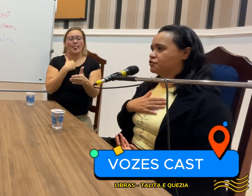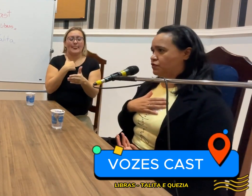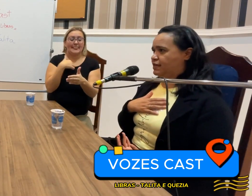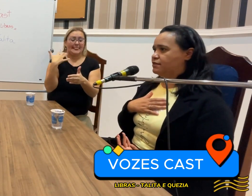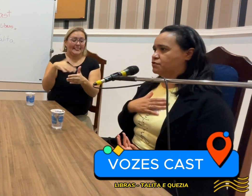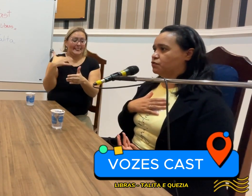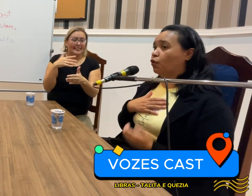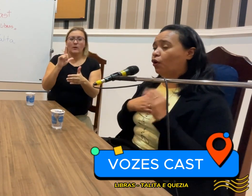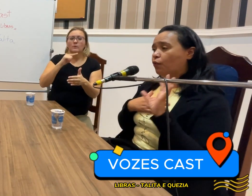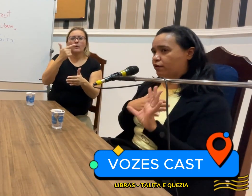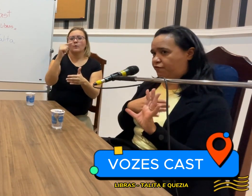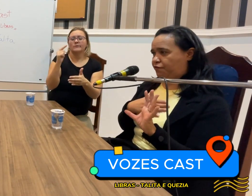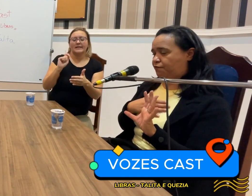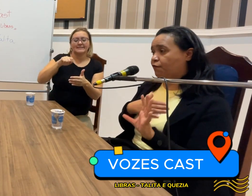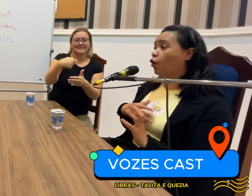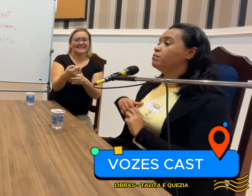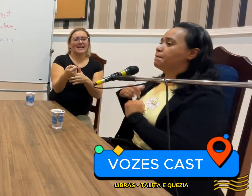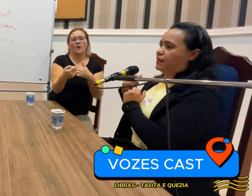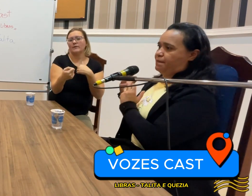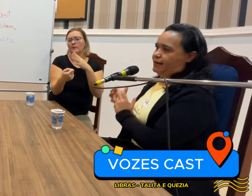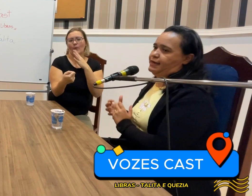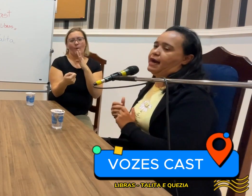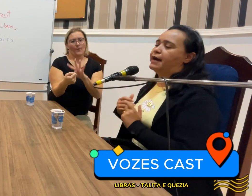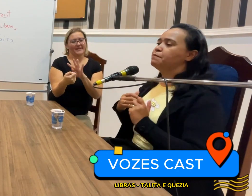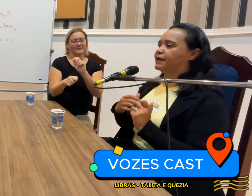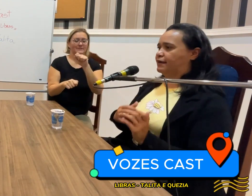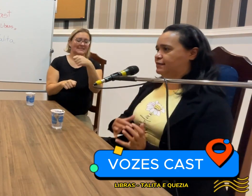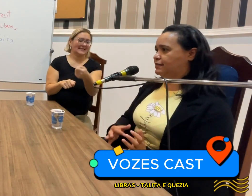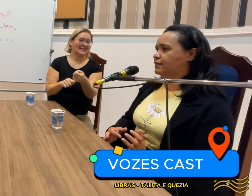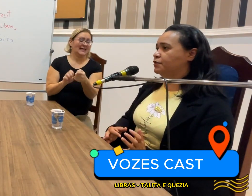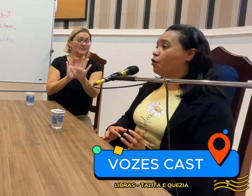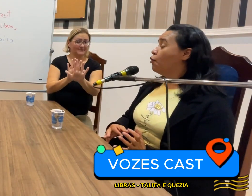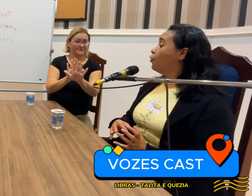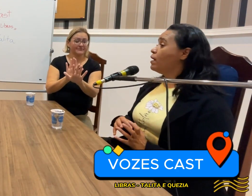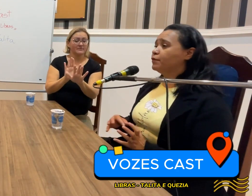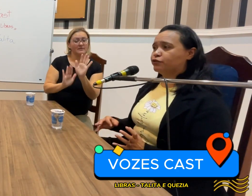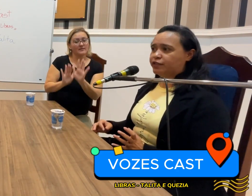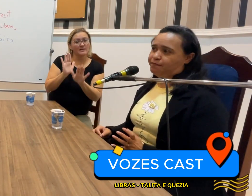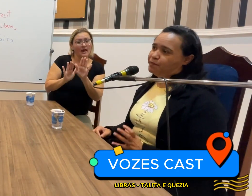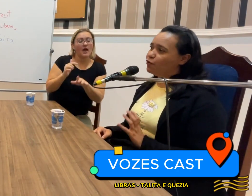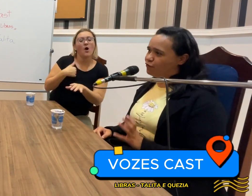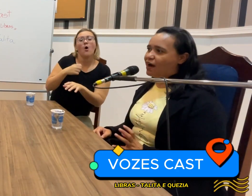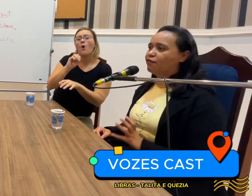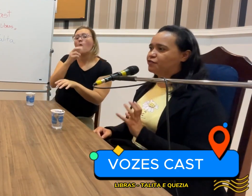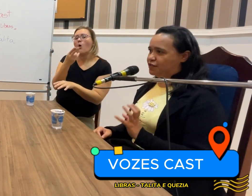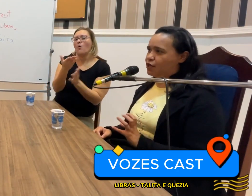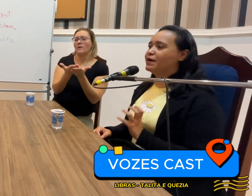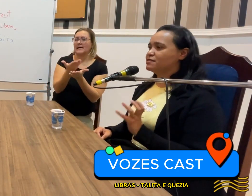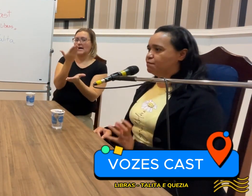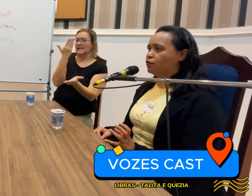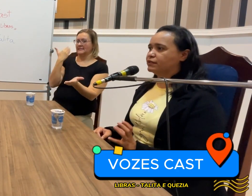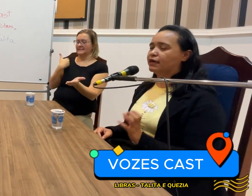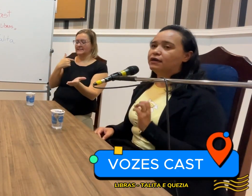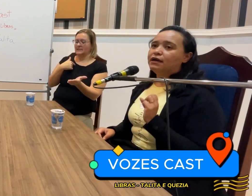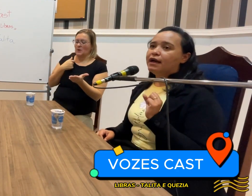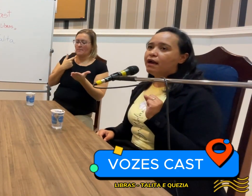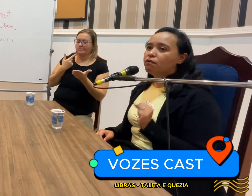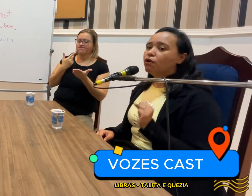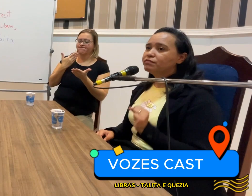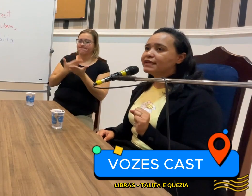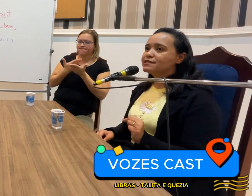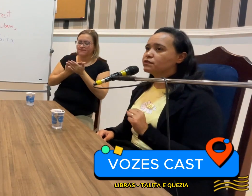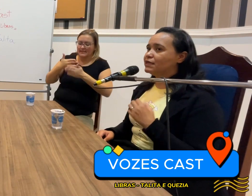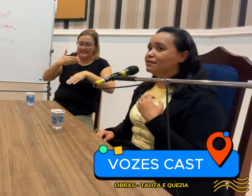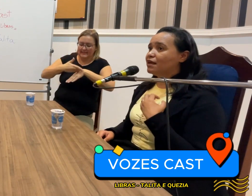eu desconheço. Ou eu vou me preparar para ir, ou é muito provável que eu responda. É